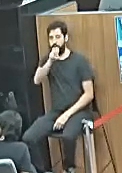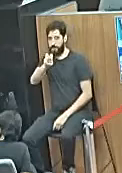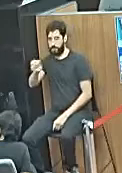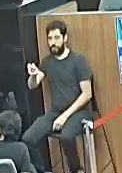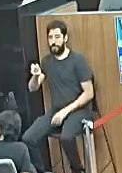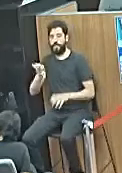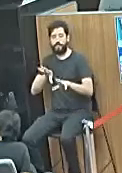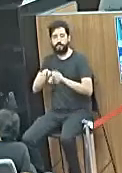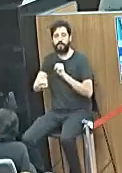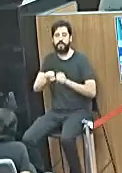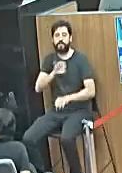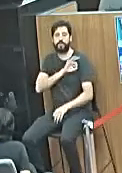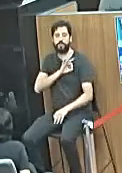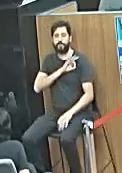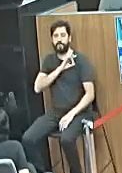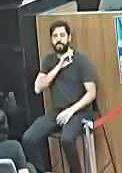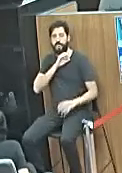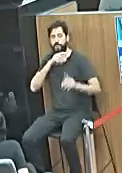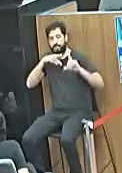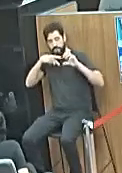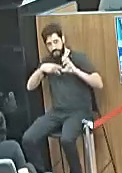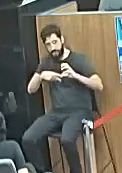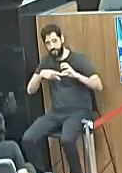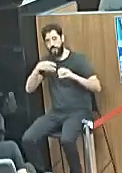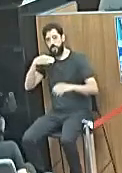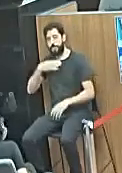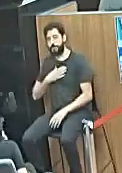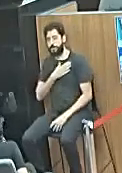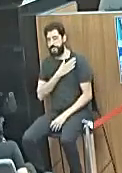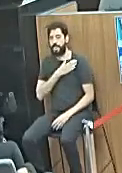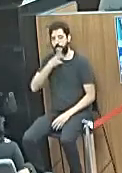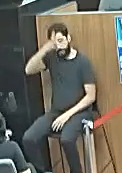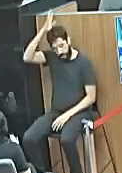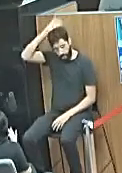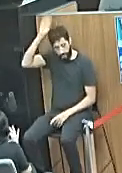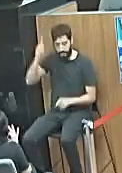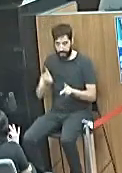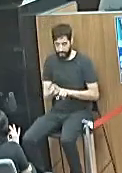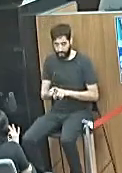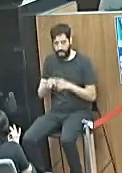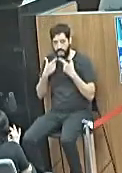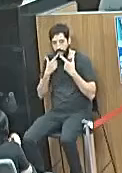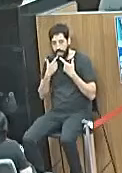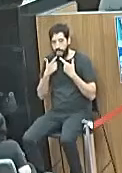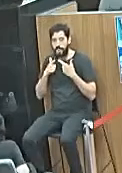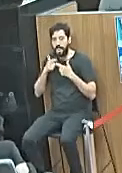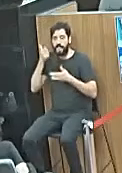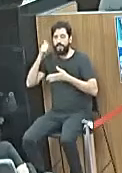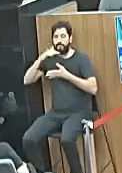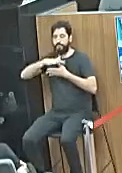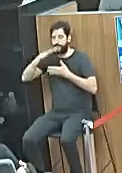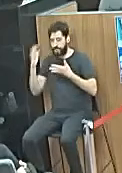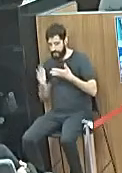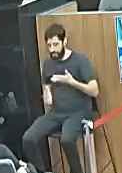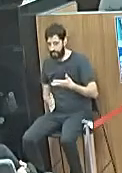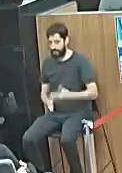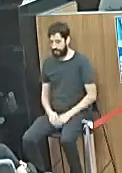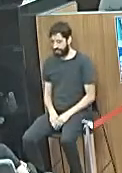a formação dos policiais civis e militares e dos bombeiros militares na linguagem brasileira de sinais libras